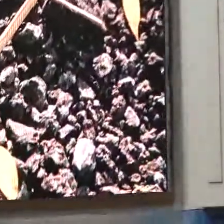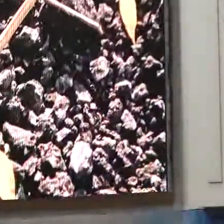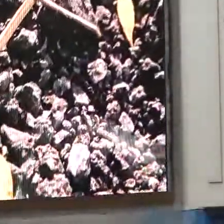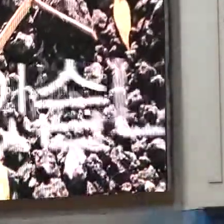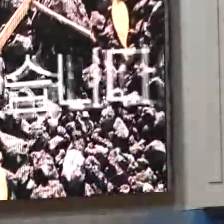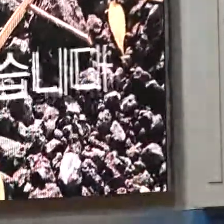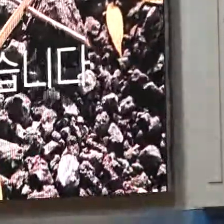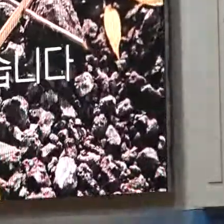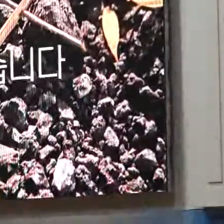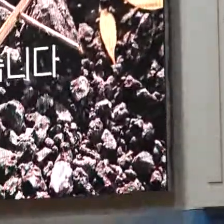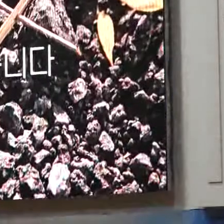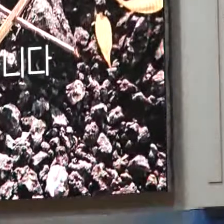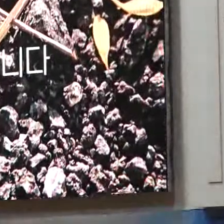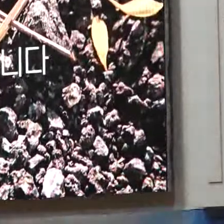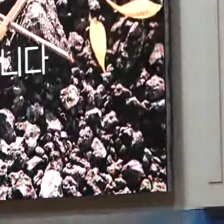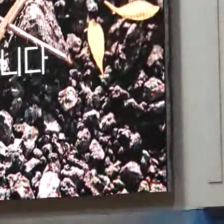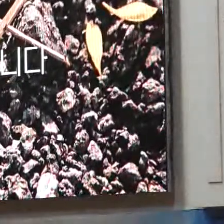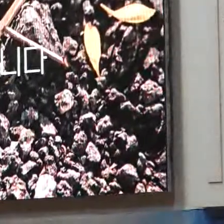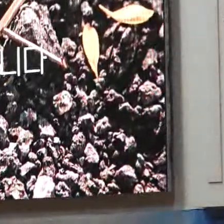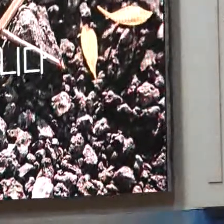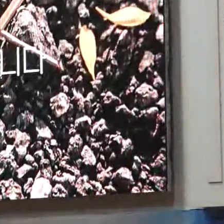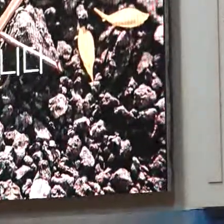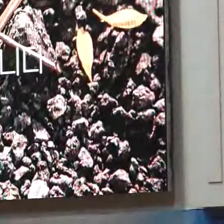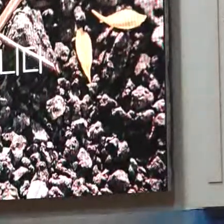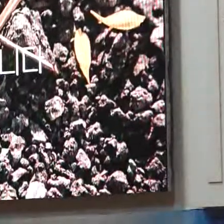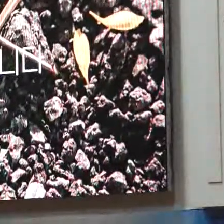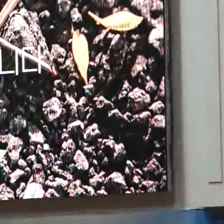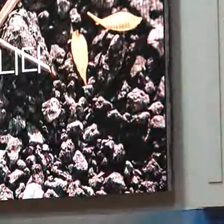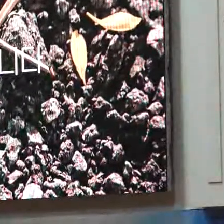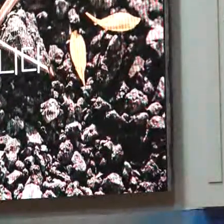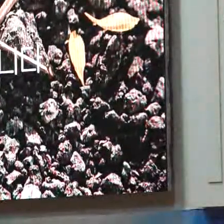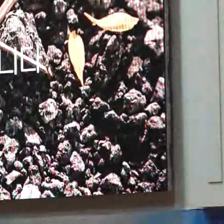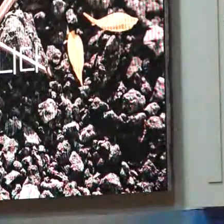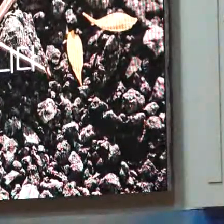죽음의 자리에 부활이 있습니다.